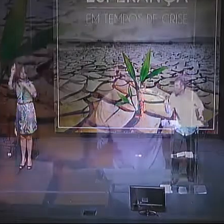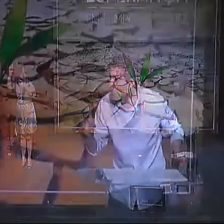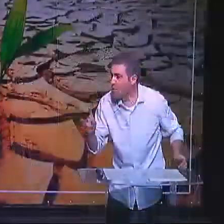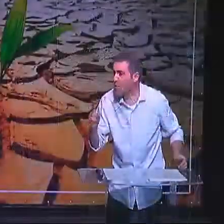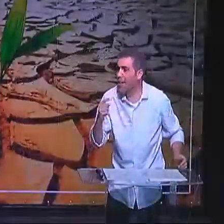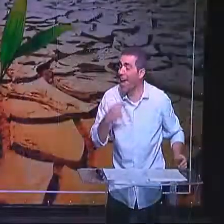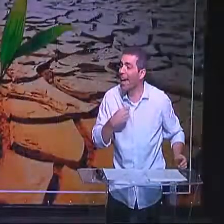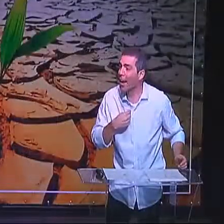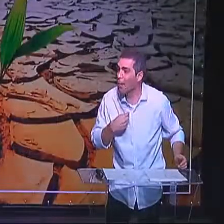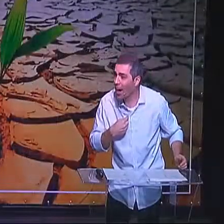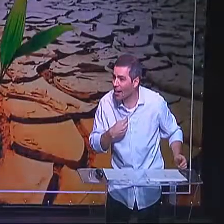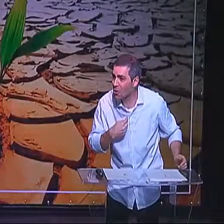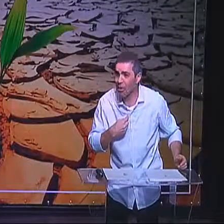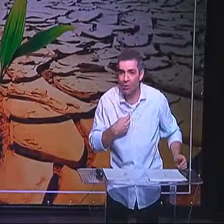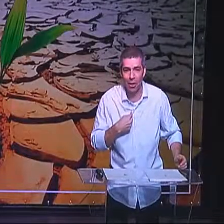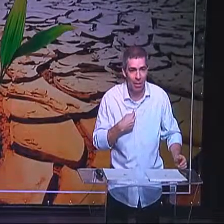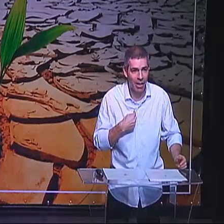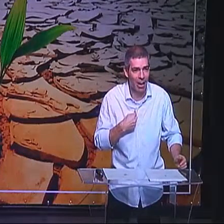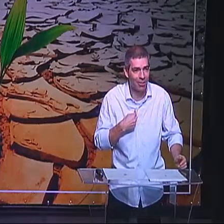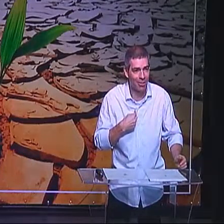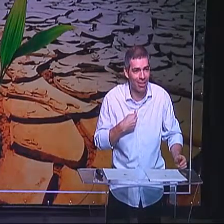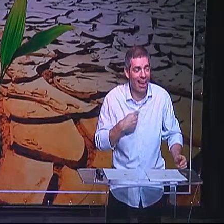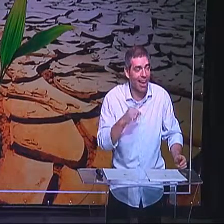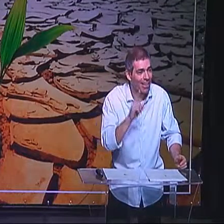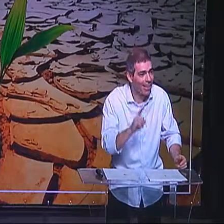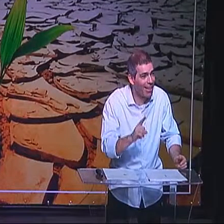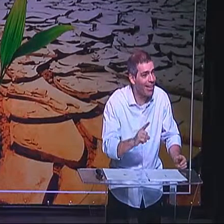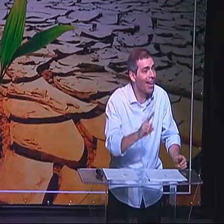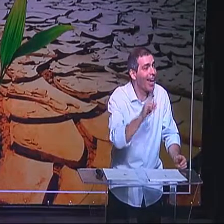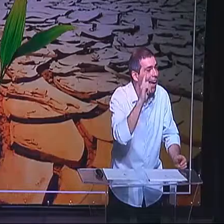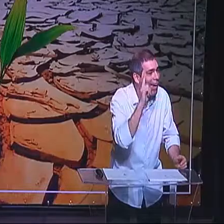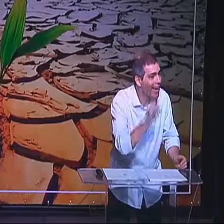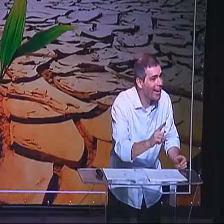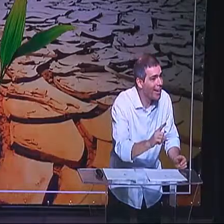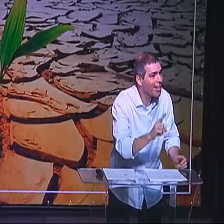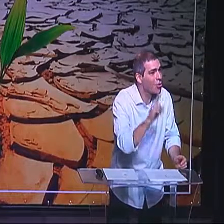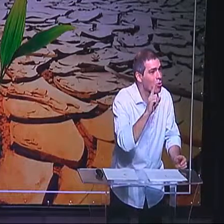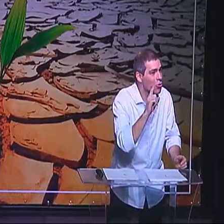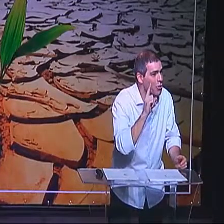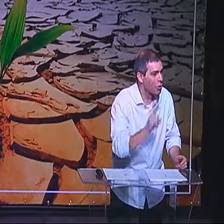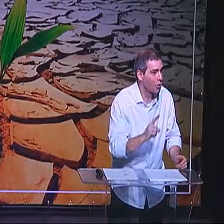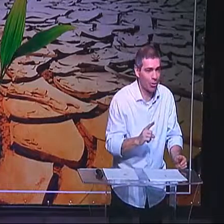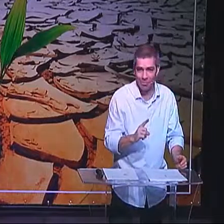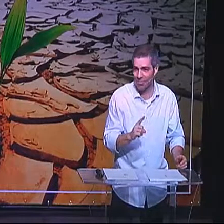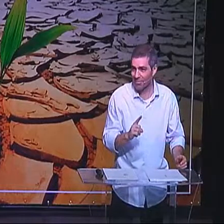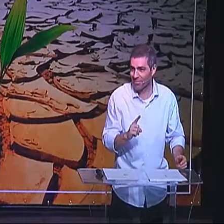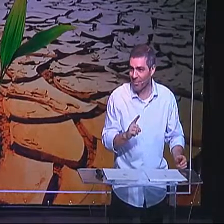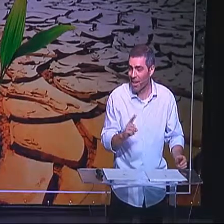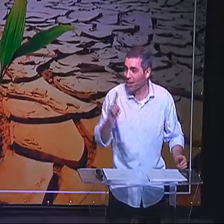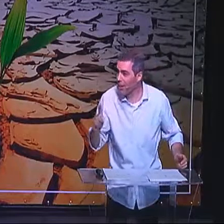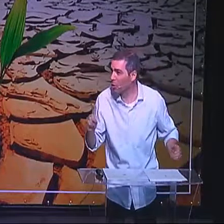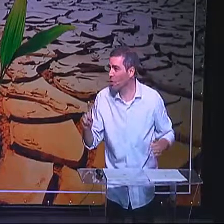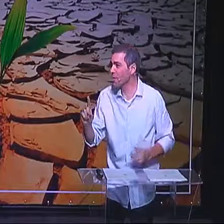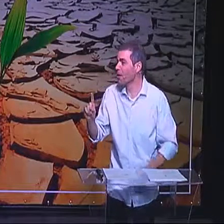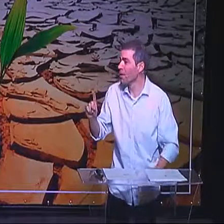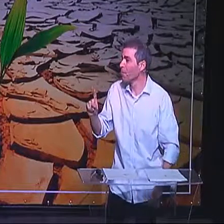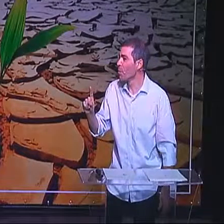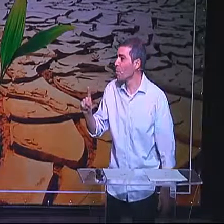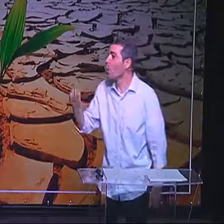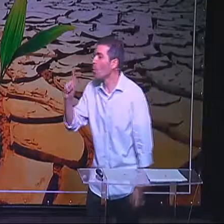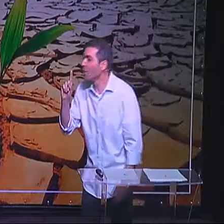jesus é capaz de me livrar do pecado é que ele ressuscitou a deus